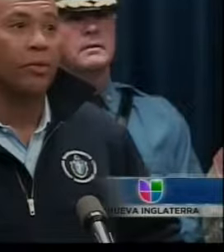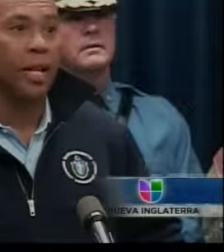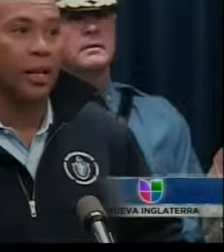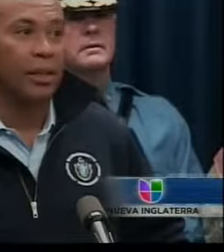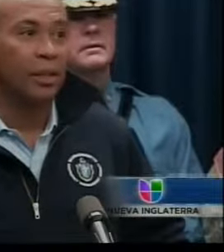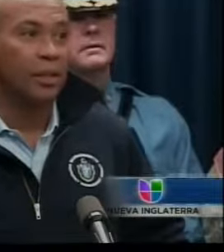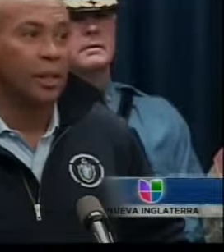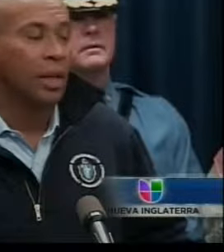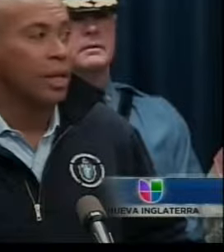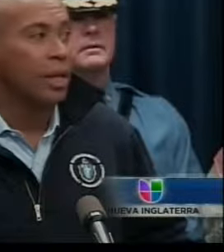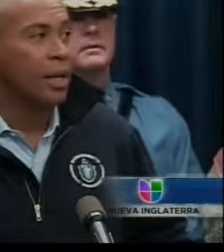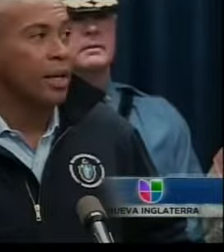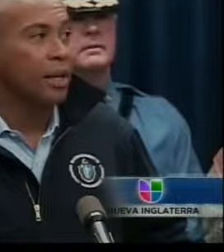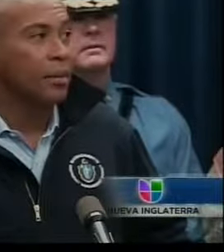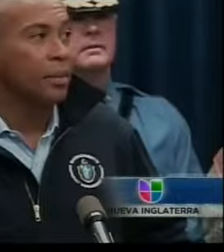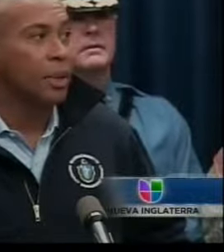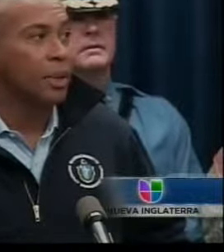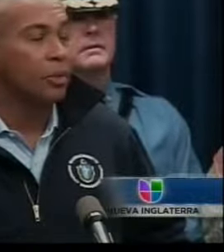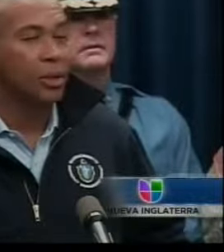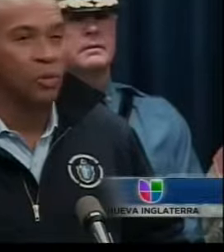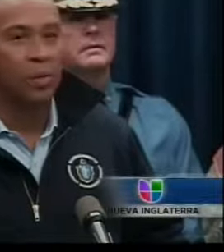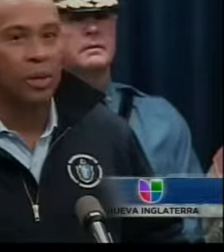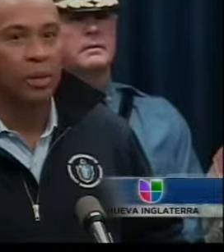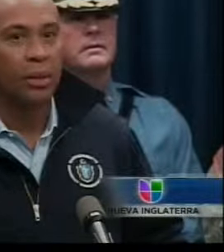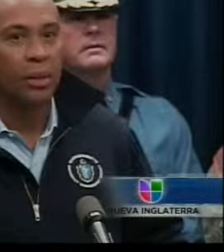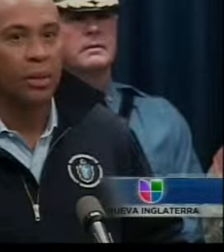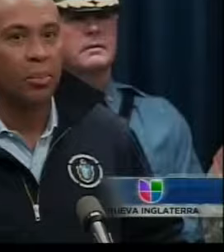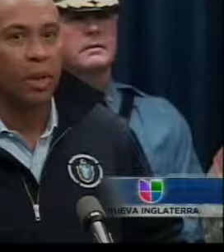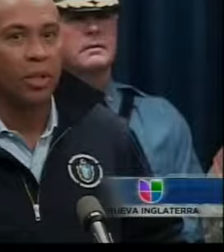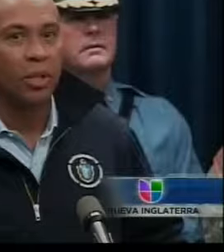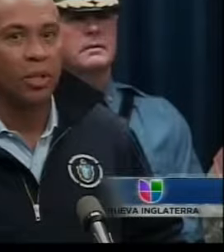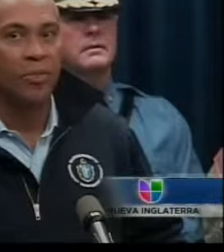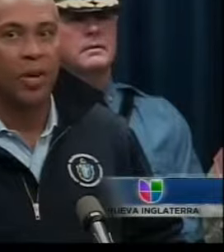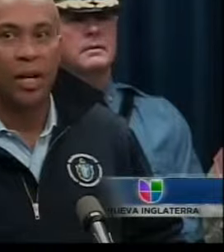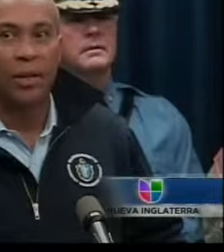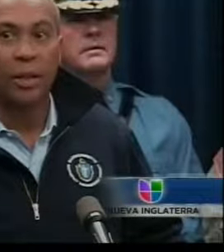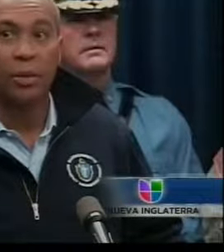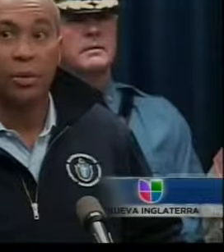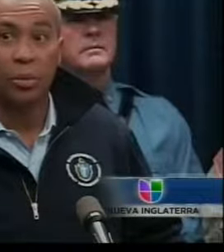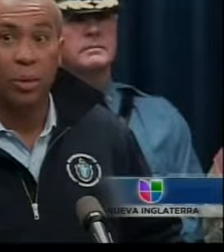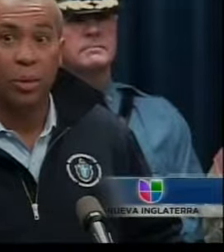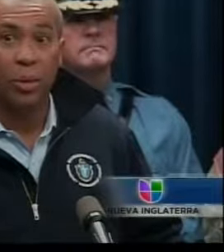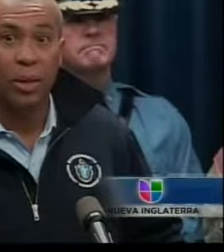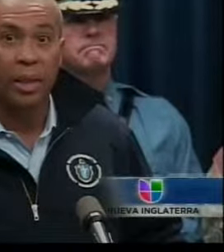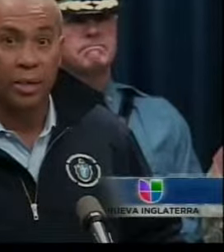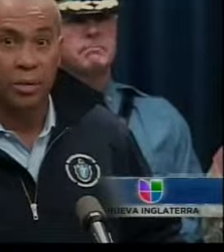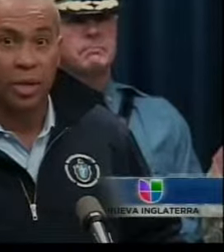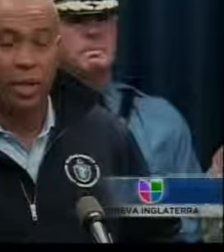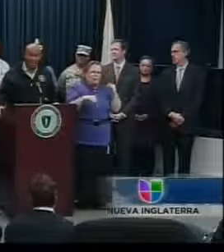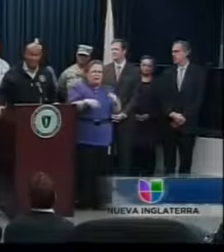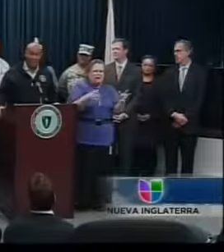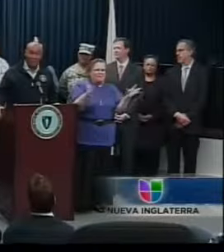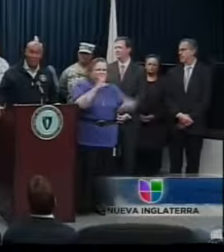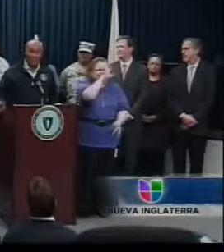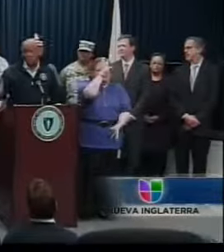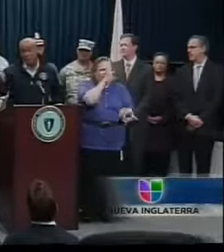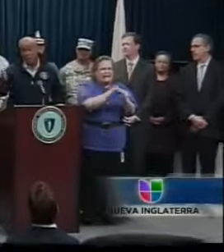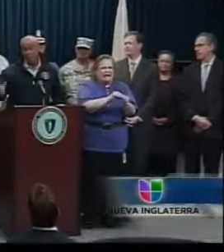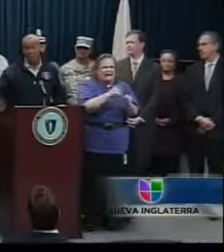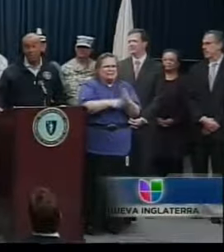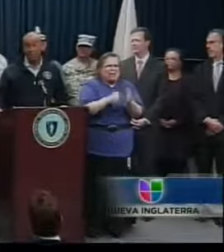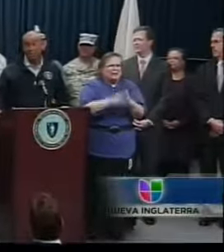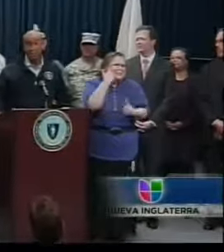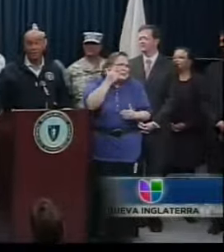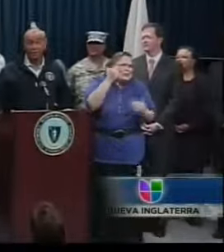Kansas misuris y Carolina del Norte para asistir en la recuperación del tendido eléctrico según Patrick algunas